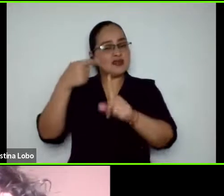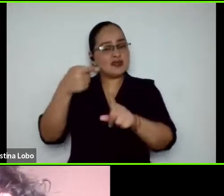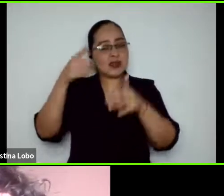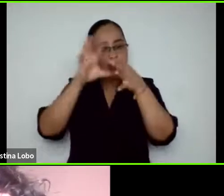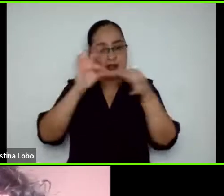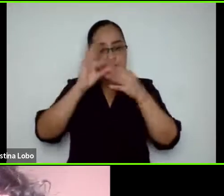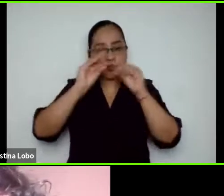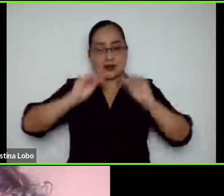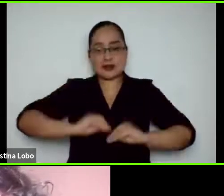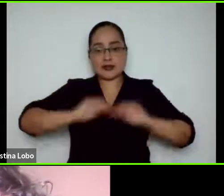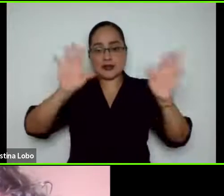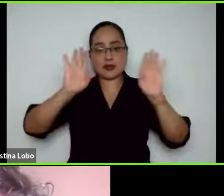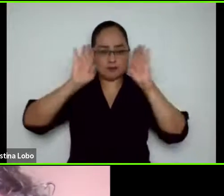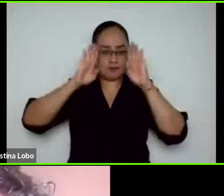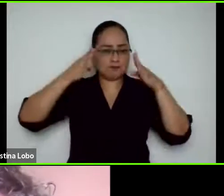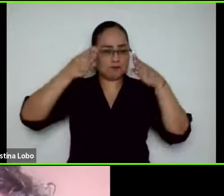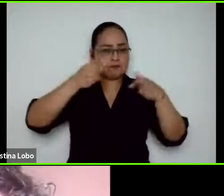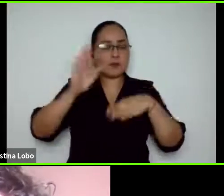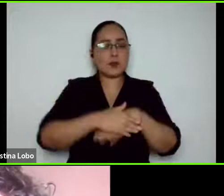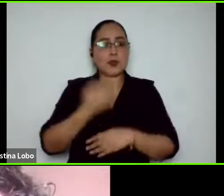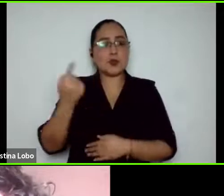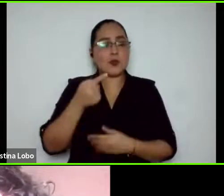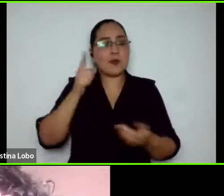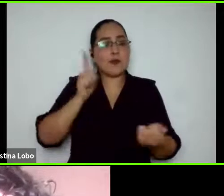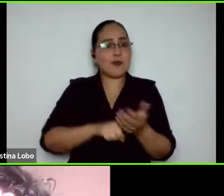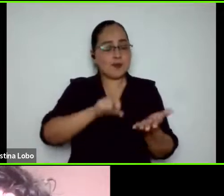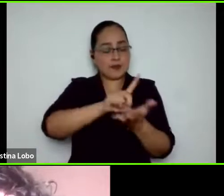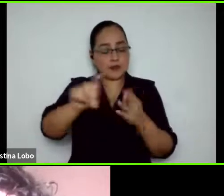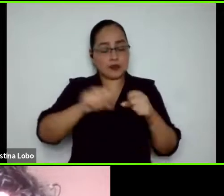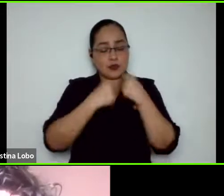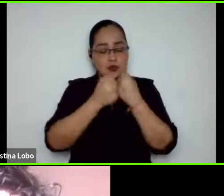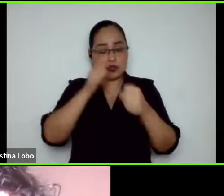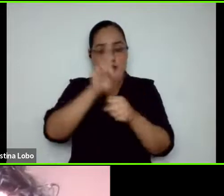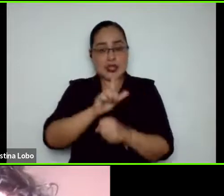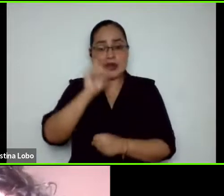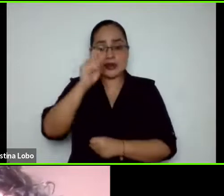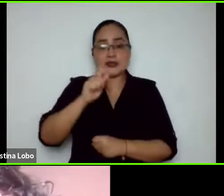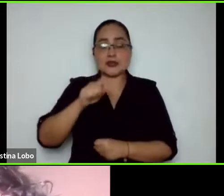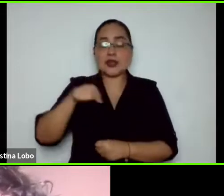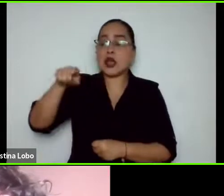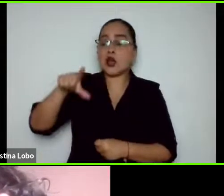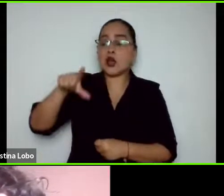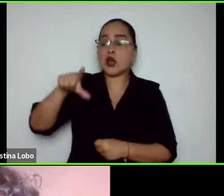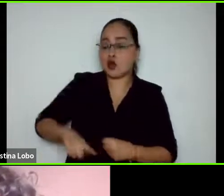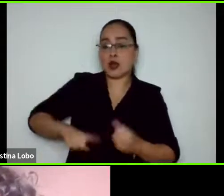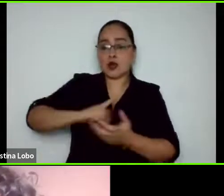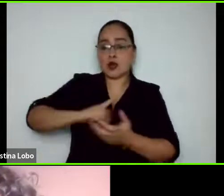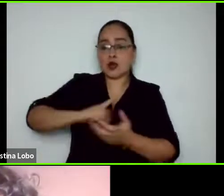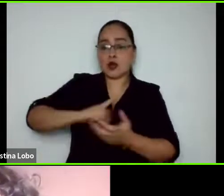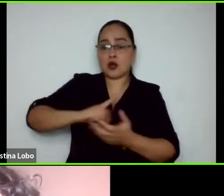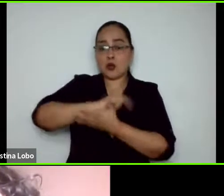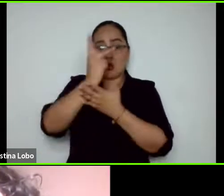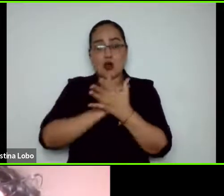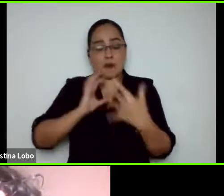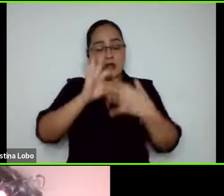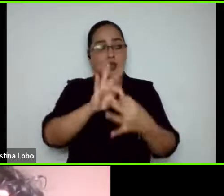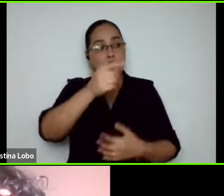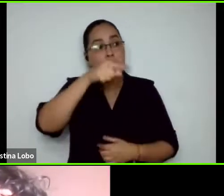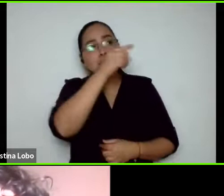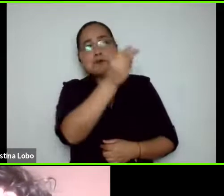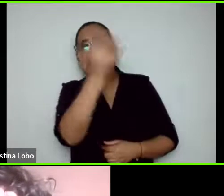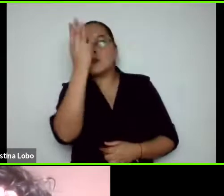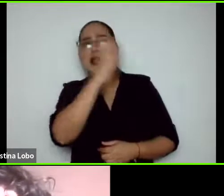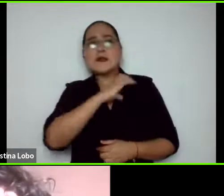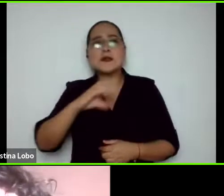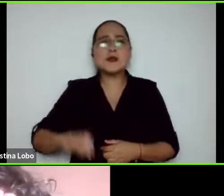enfatizado? Porque pareciera ser que ahí es donde más incide la política pública, es decir, que nosotros elegimos a representantes populares